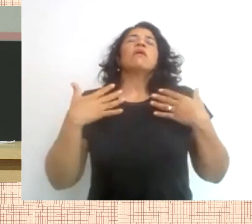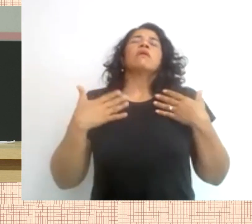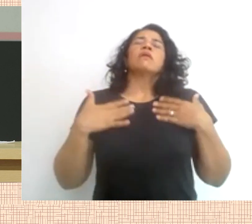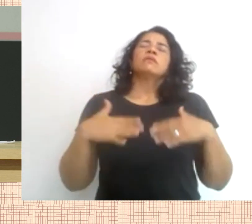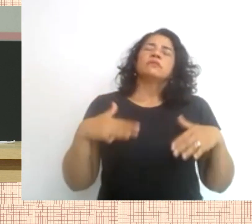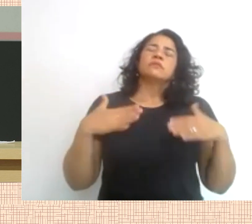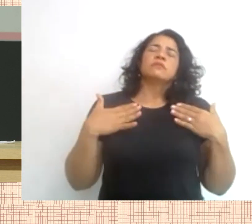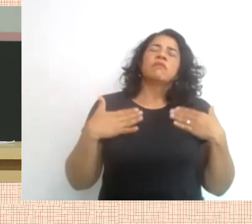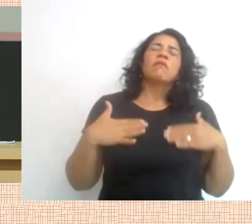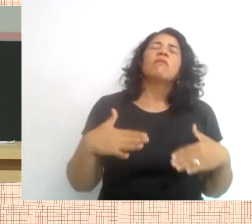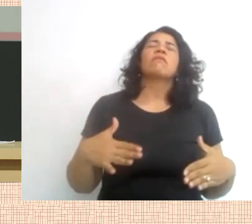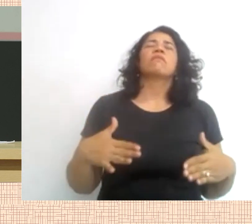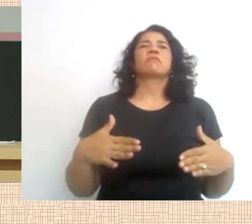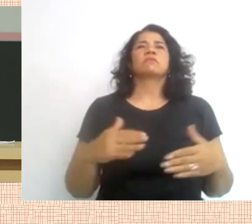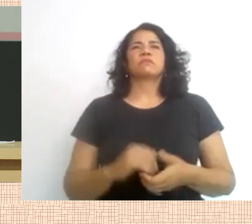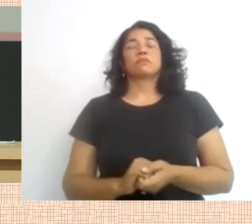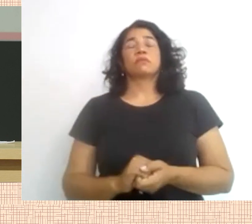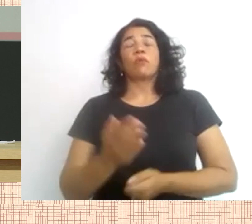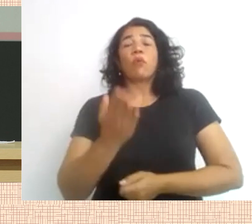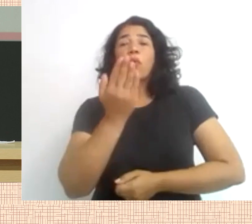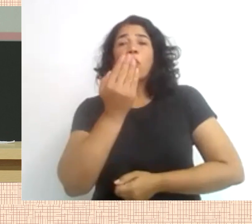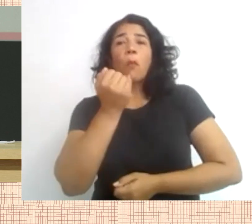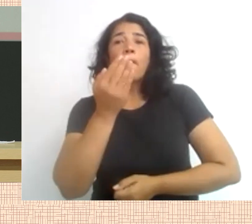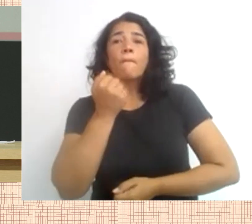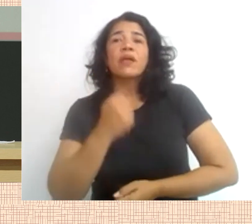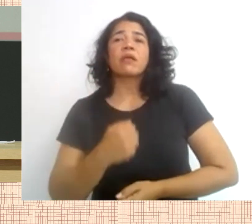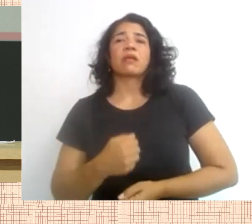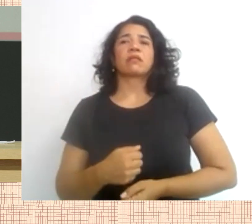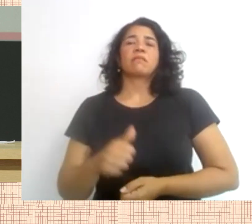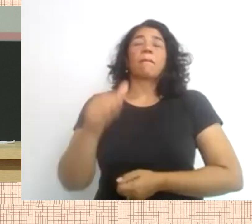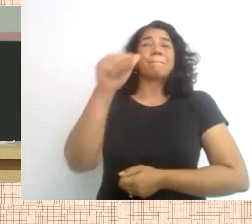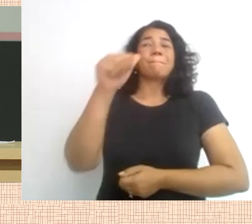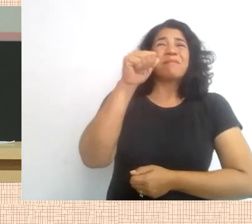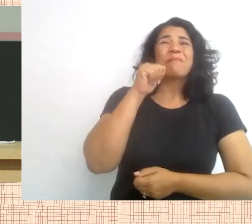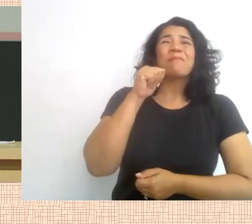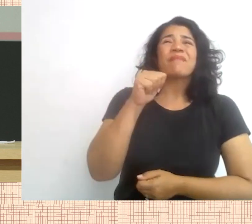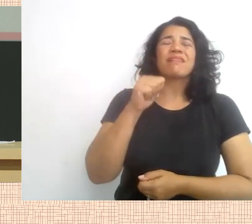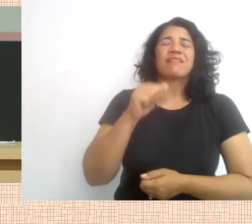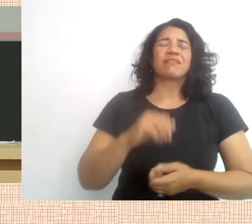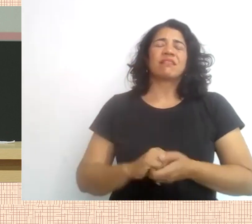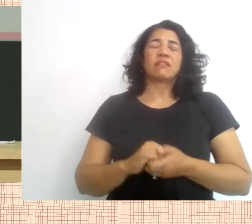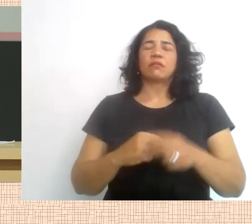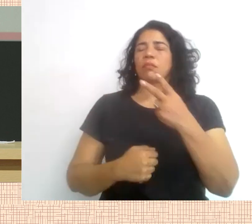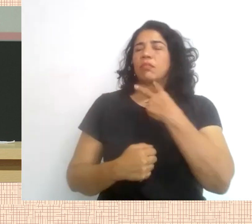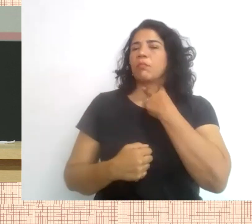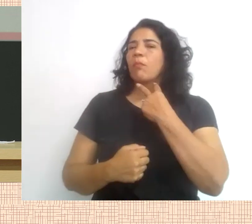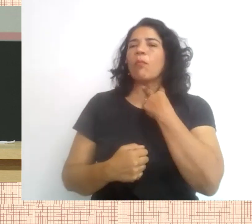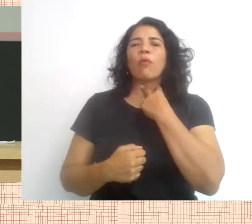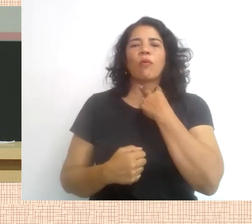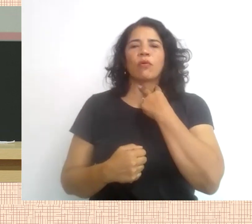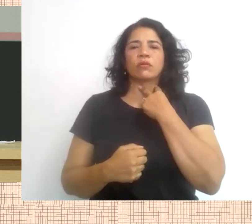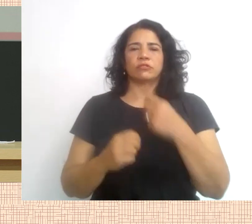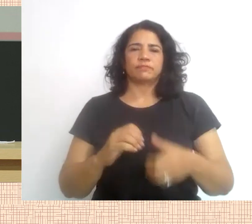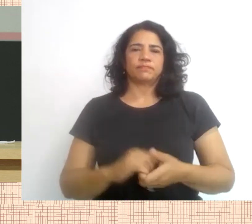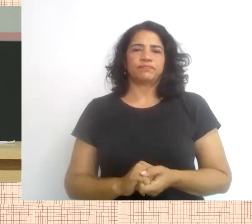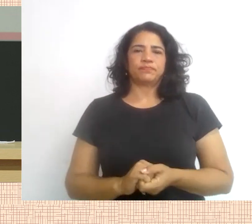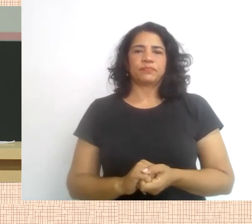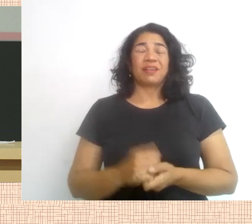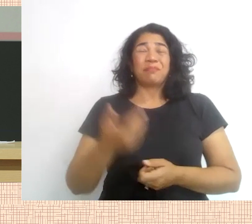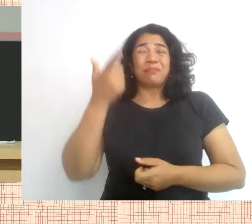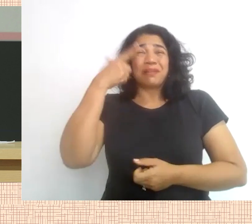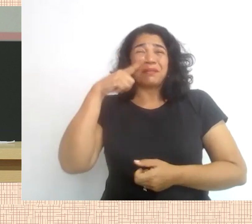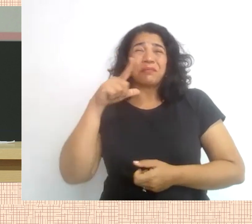descanso. Você então castiga o seu corpo para você vencer o pecado, vencer a